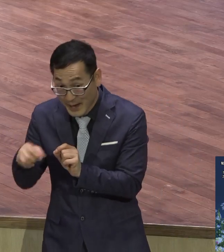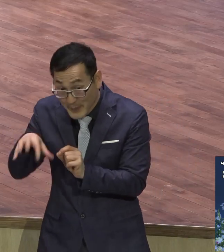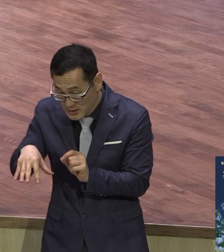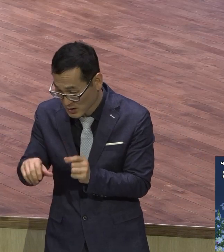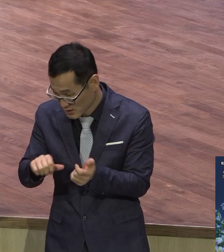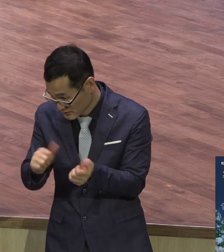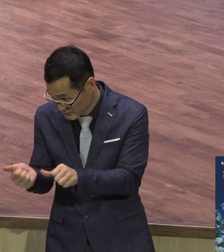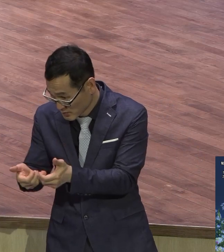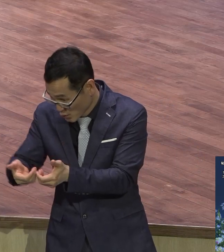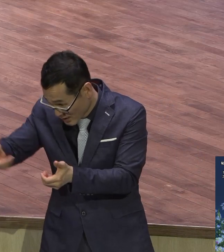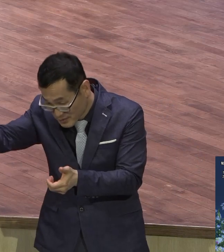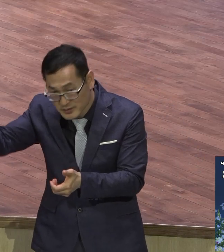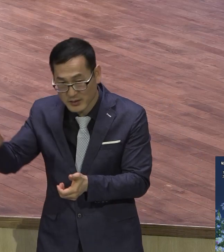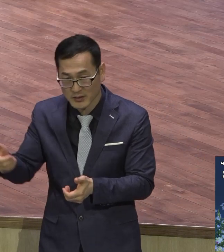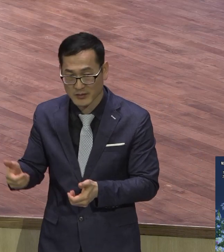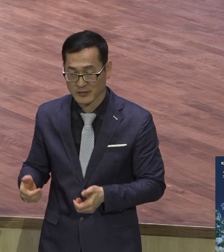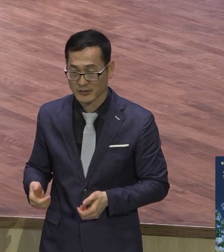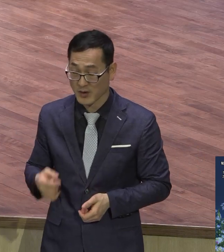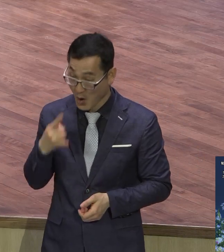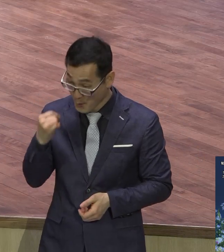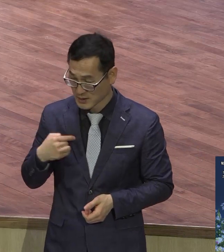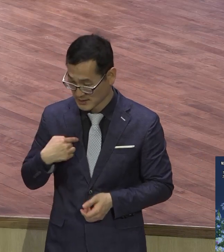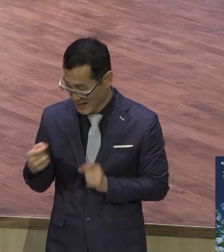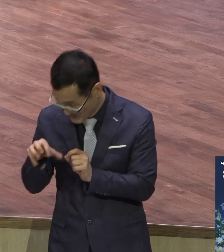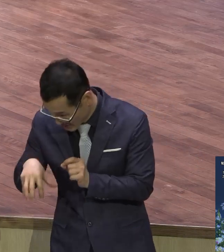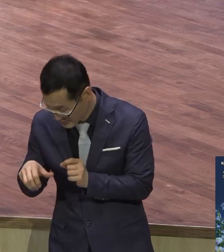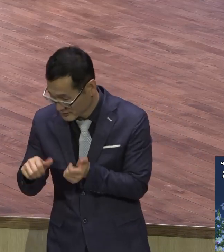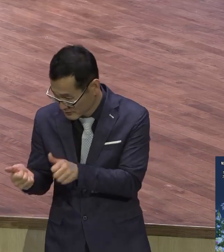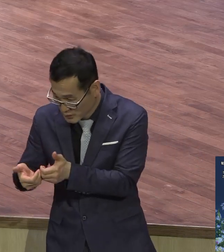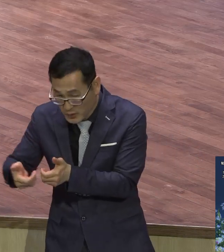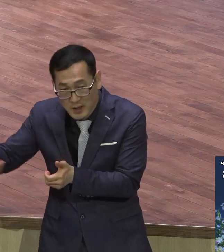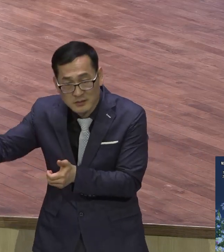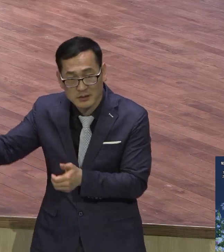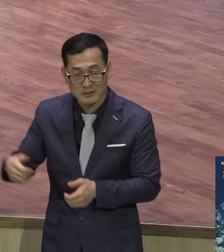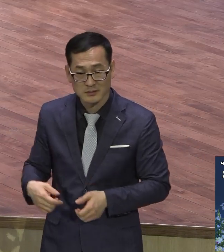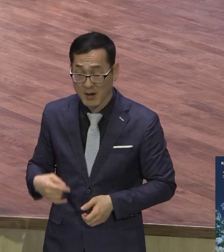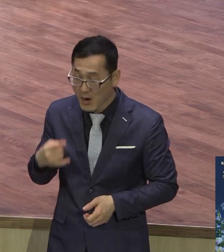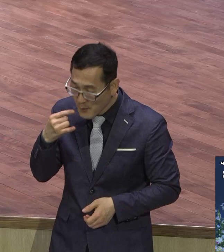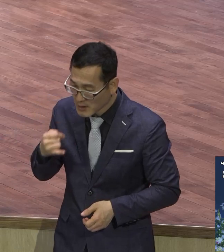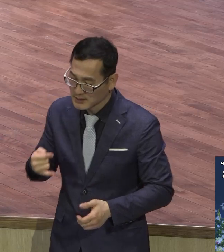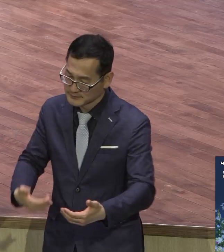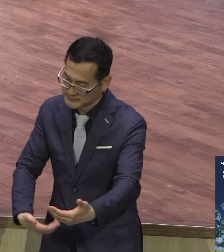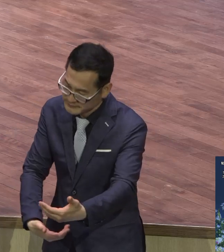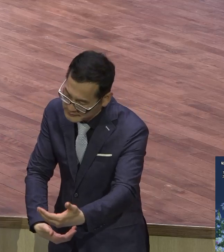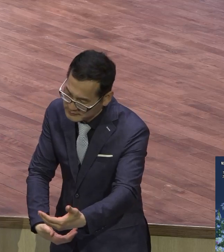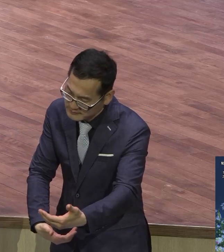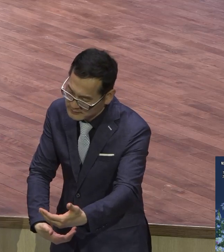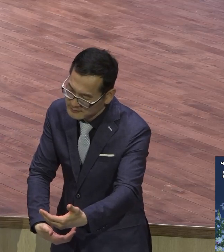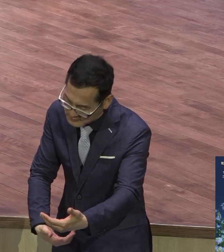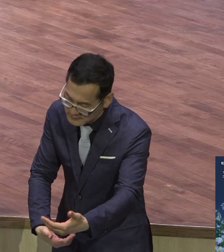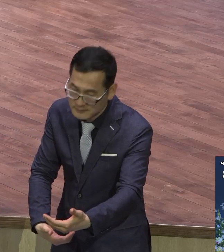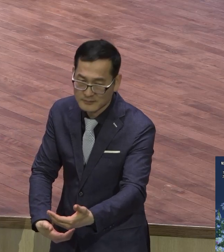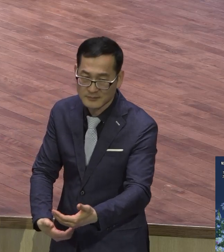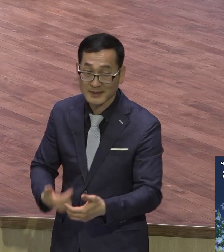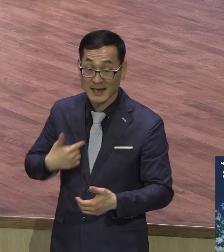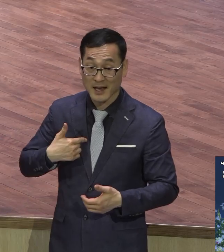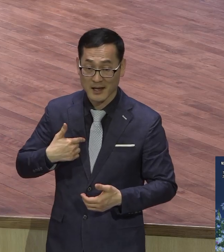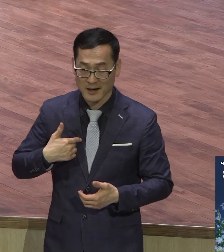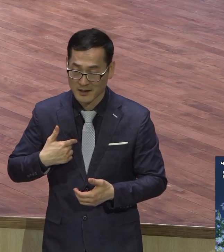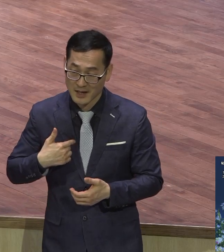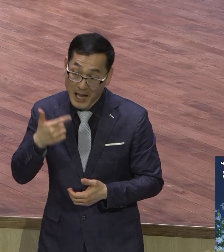먼저 아버지 먼저 가세요. 어머니 내 품에서 천국 가요. 그렇게 모시고 살았거든요 제가